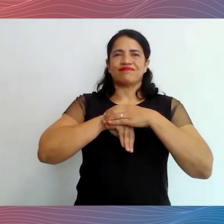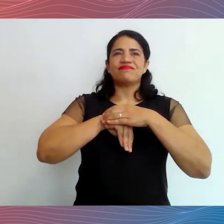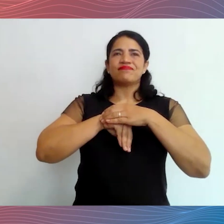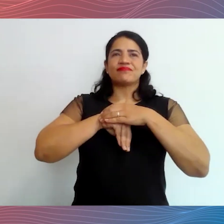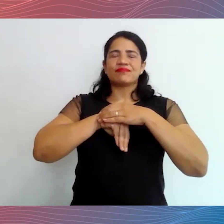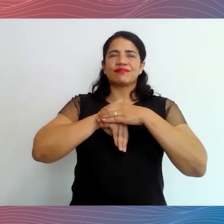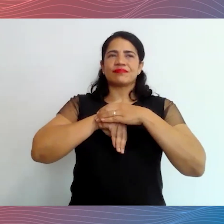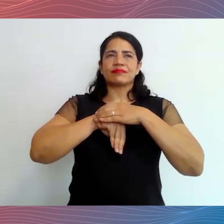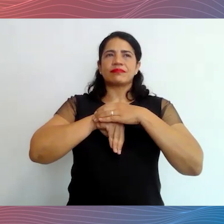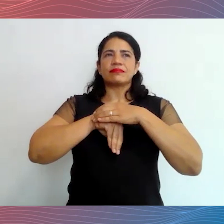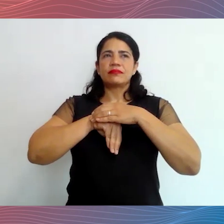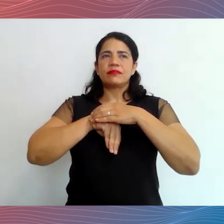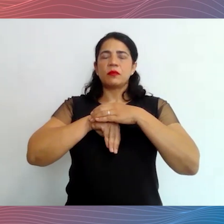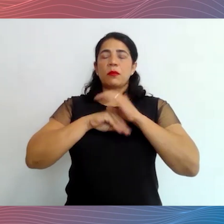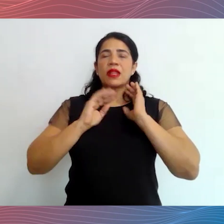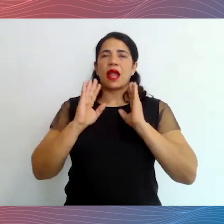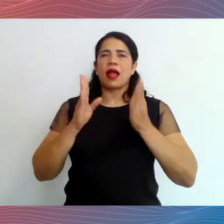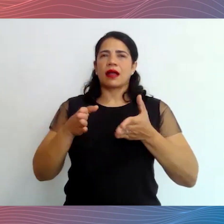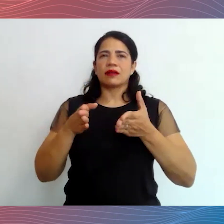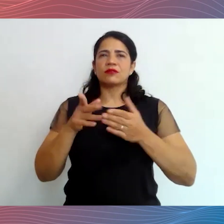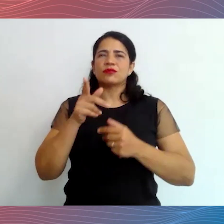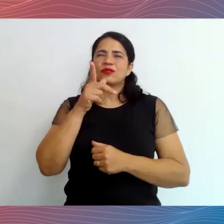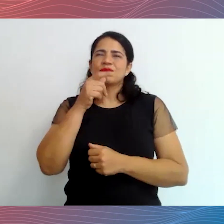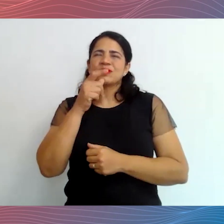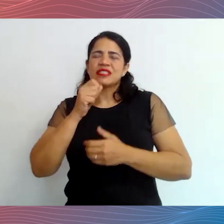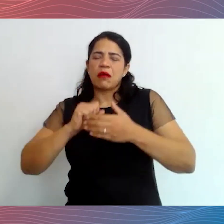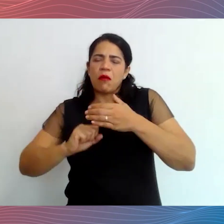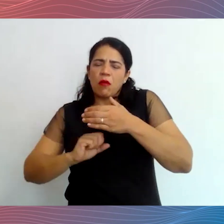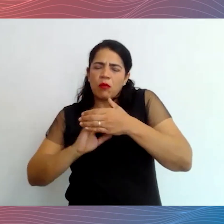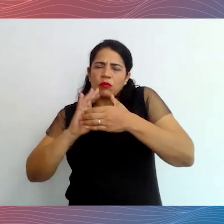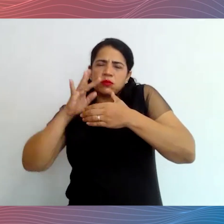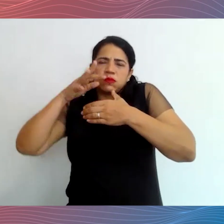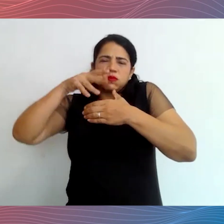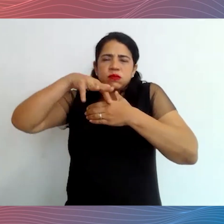água viva que fluem de nós.